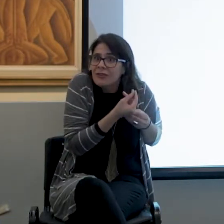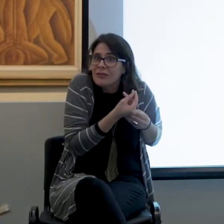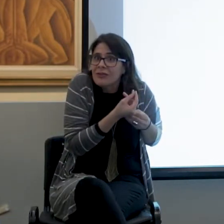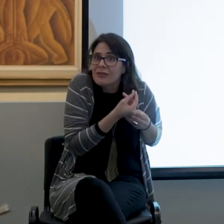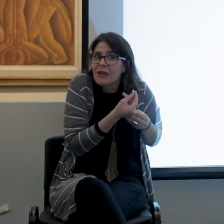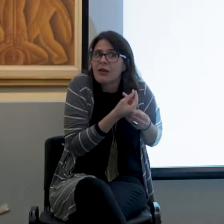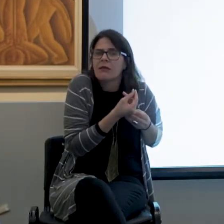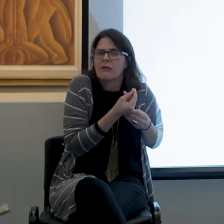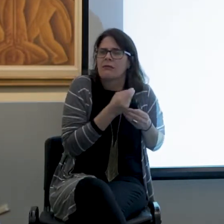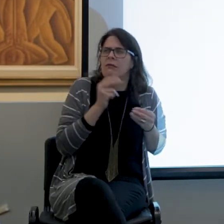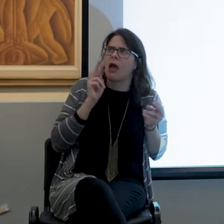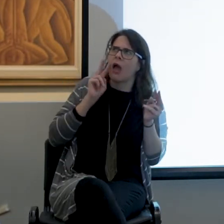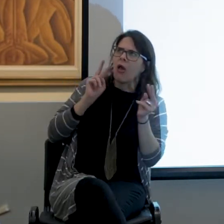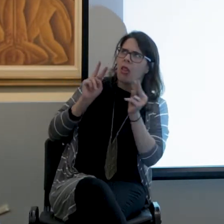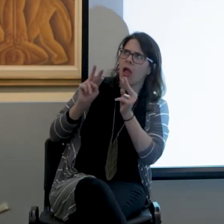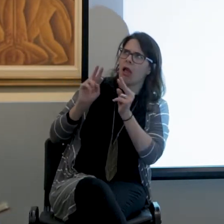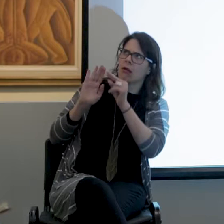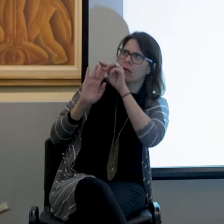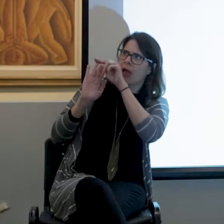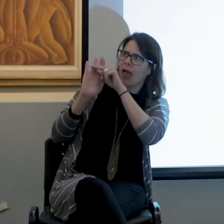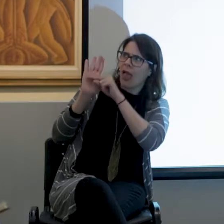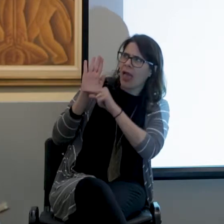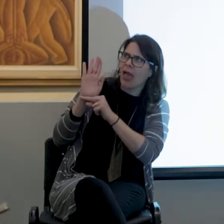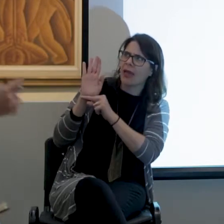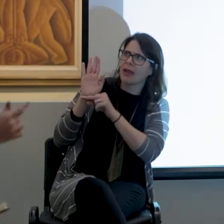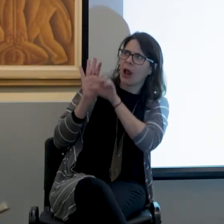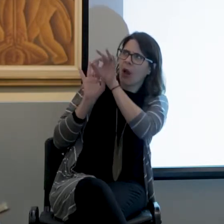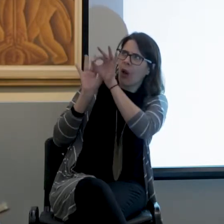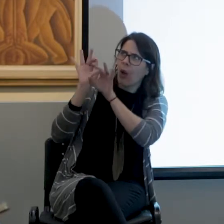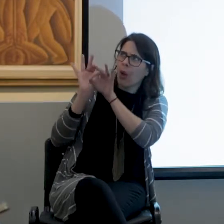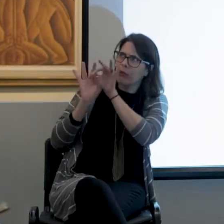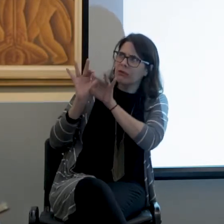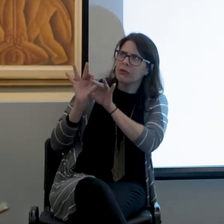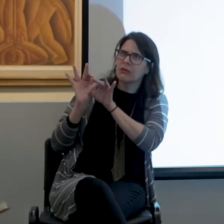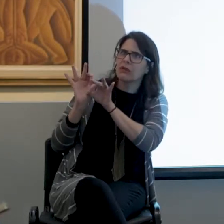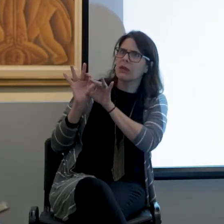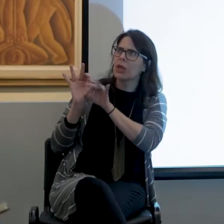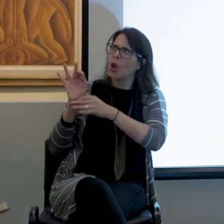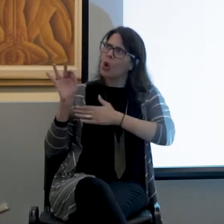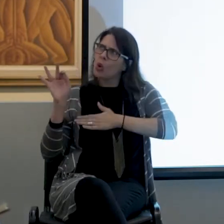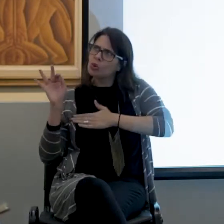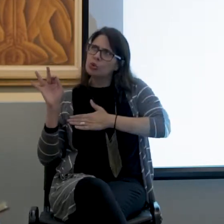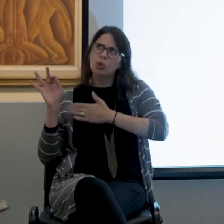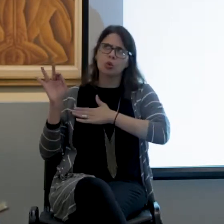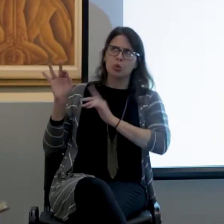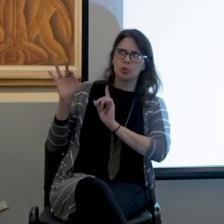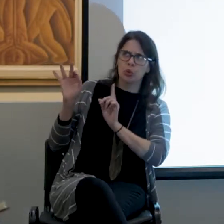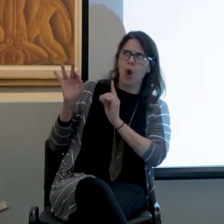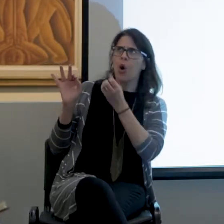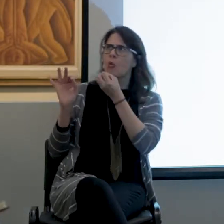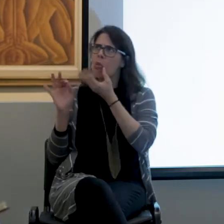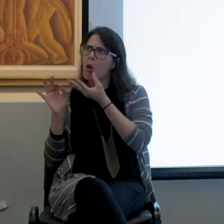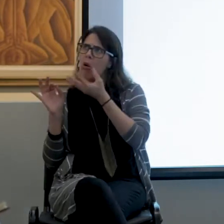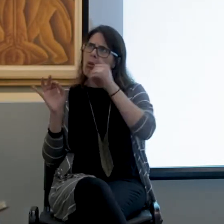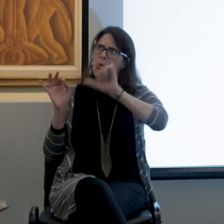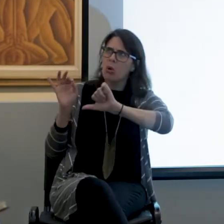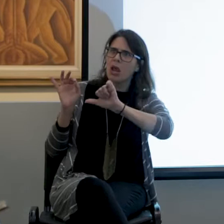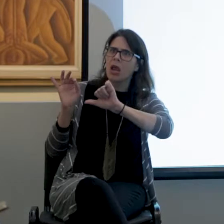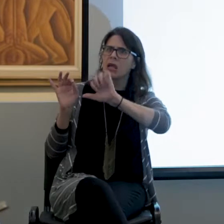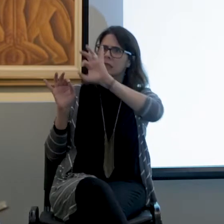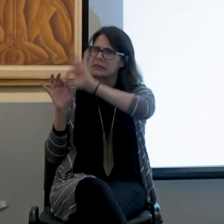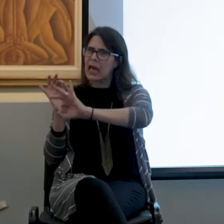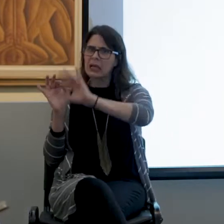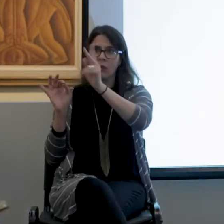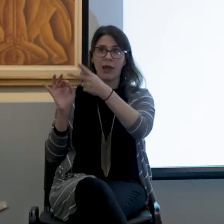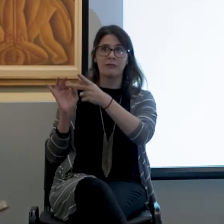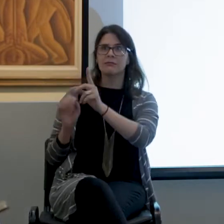princípios da ordem, do juízo de gosto, do bom e do mal, do certo e do errado, do